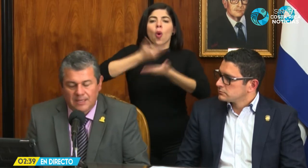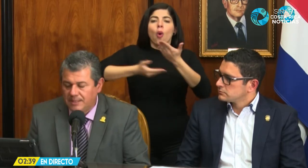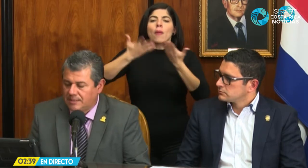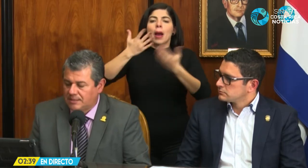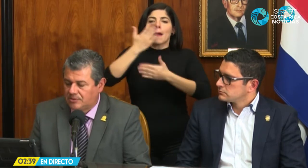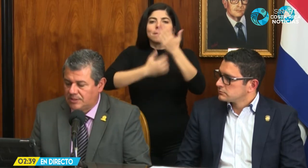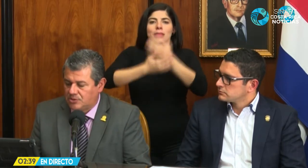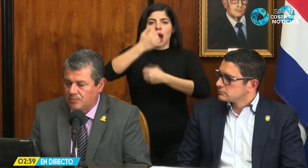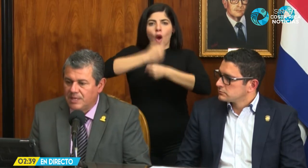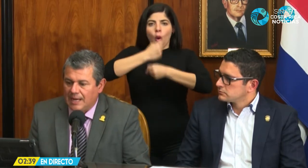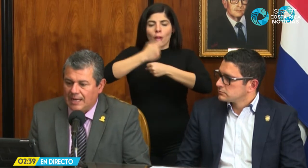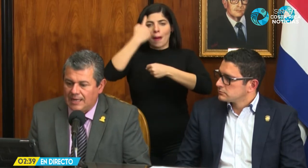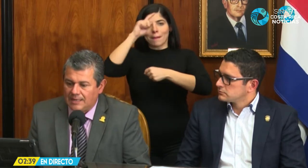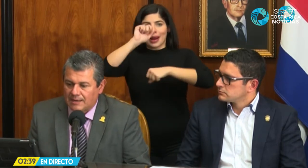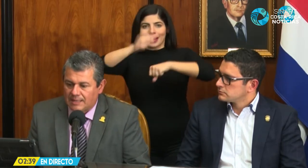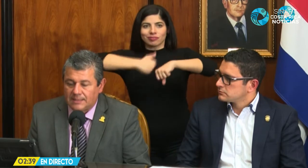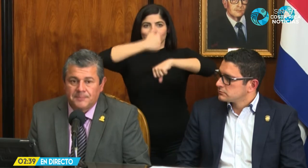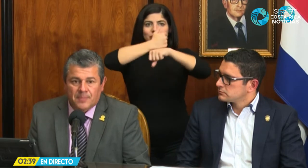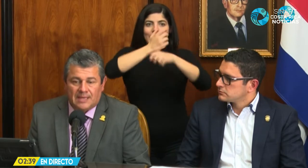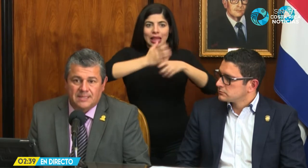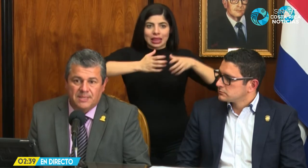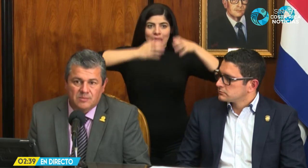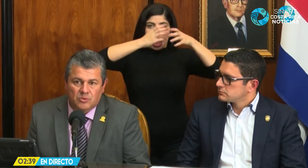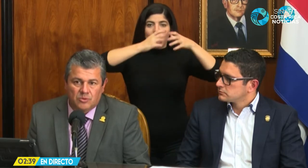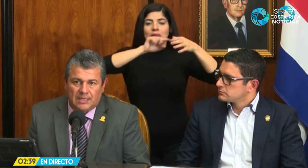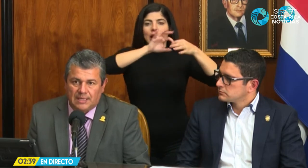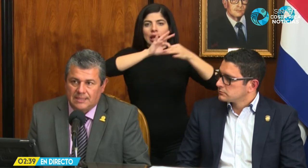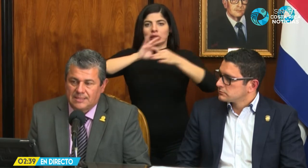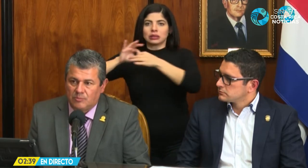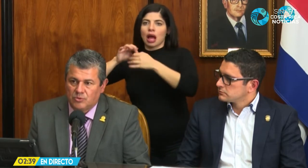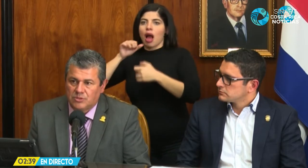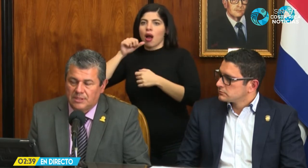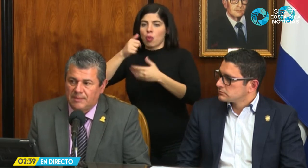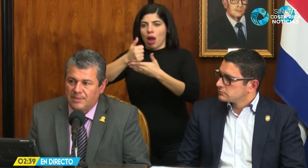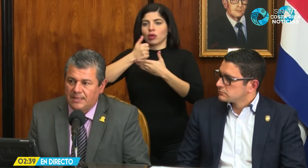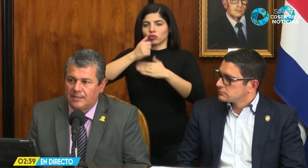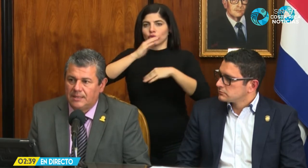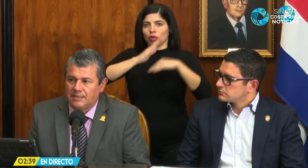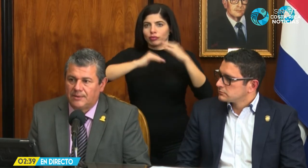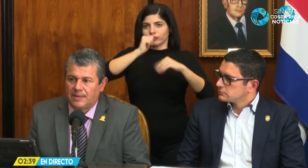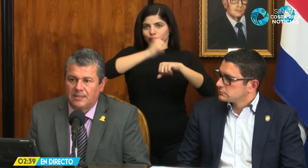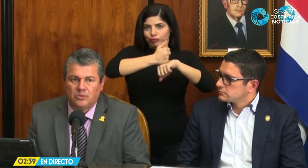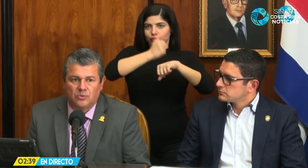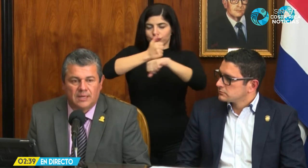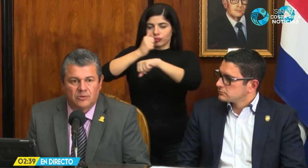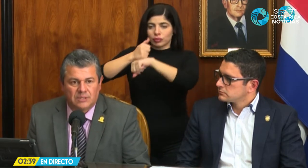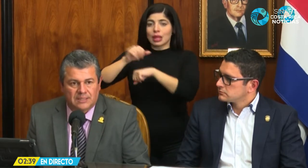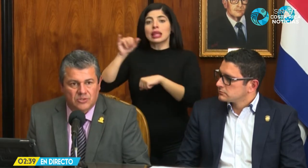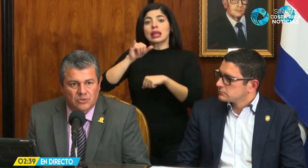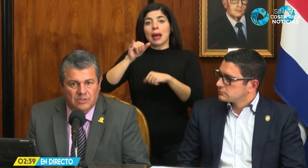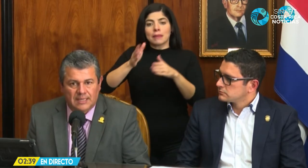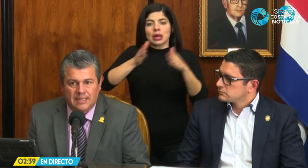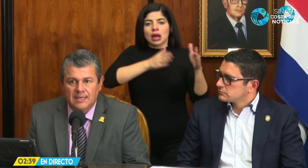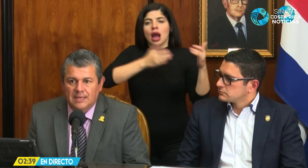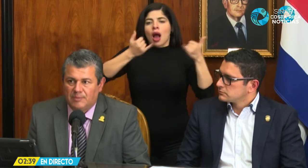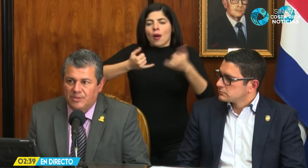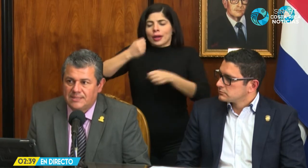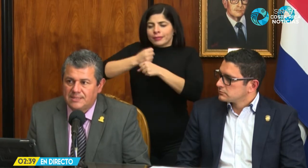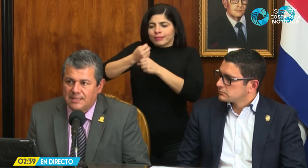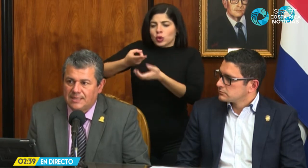y la debida interconexión a la red. Asimismo, estamos también trabajando una contratación